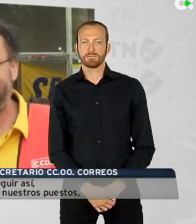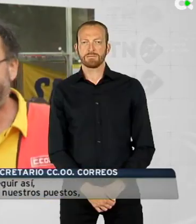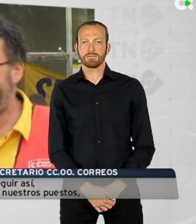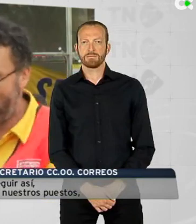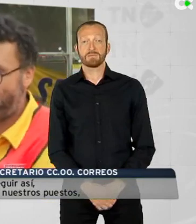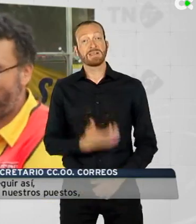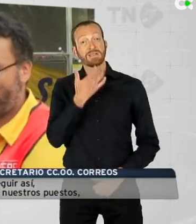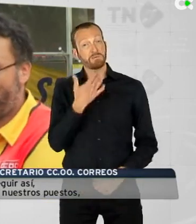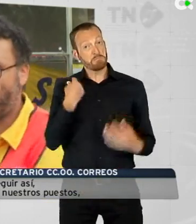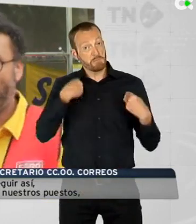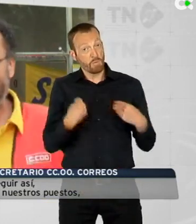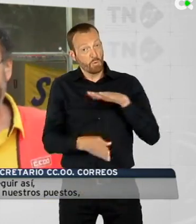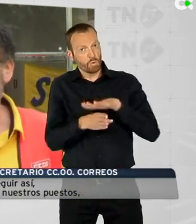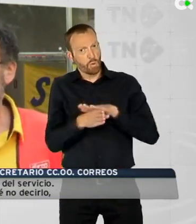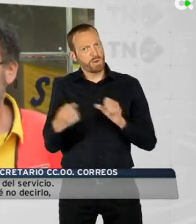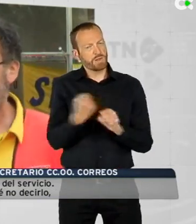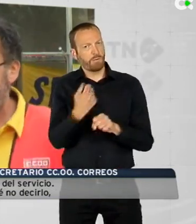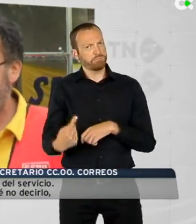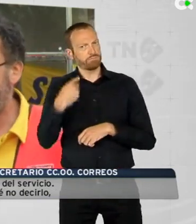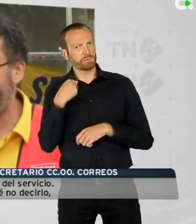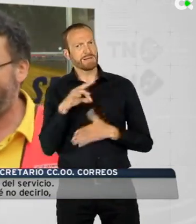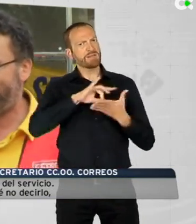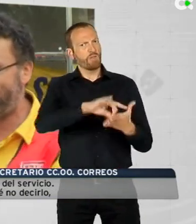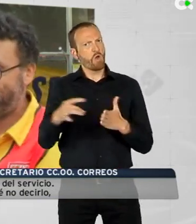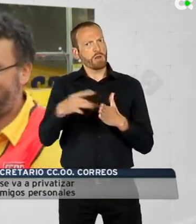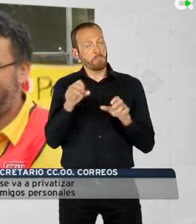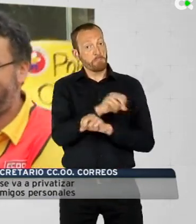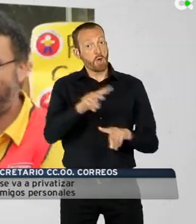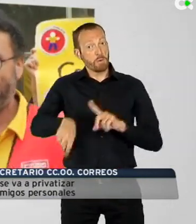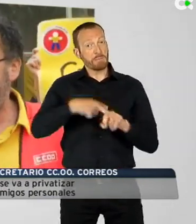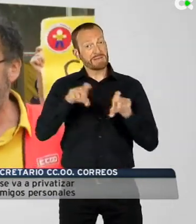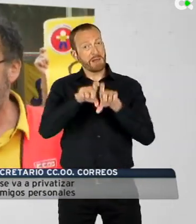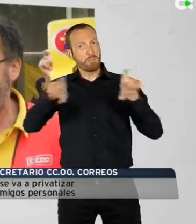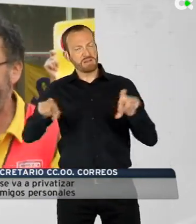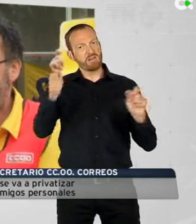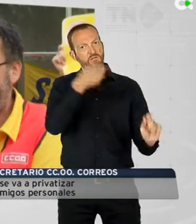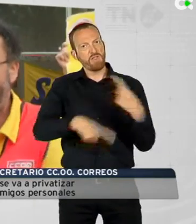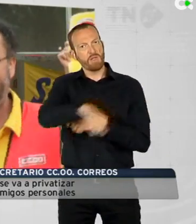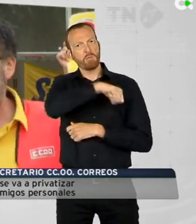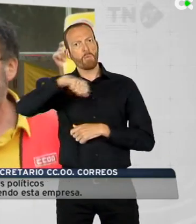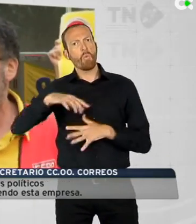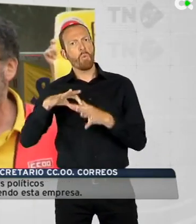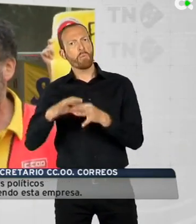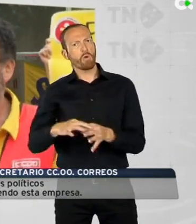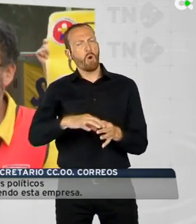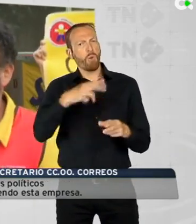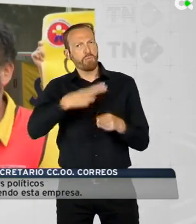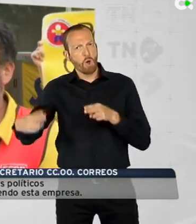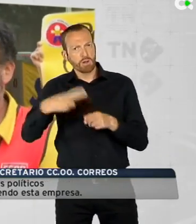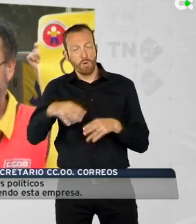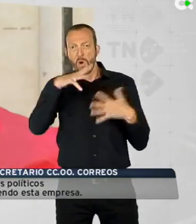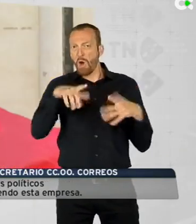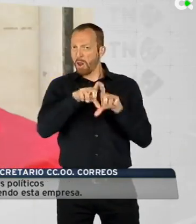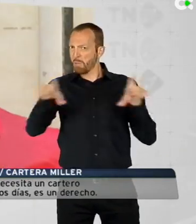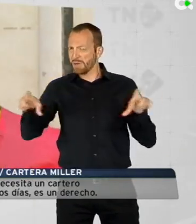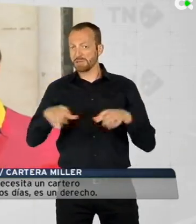De seguir así vamos a perder nuestros puestos, la calidad de servicio. ¿Y por qué no decirlo? Esta empresa se va a privatizar en manos de amigos personales de estos políticos que están dirigiendo esta